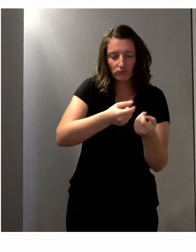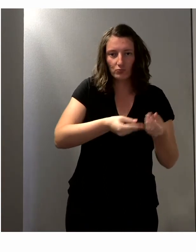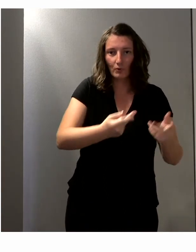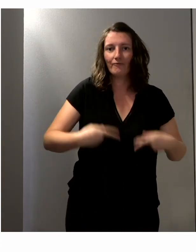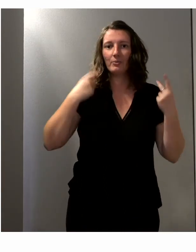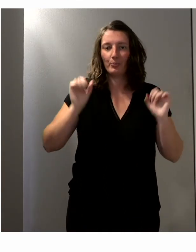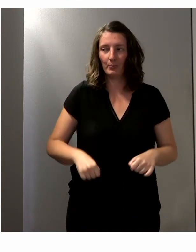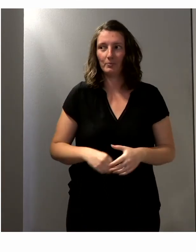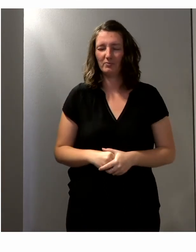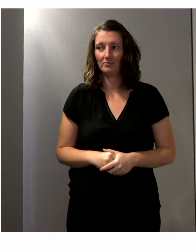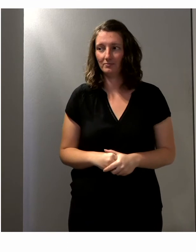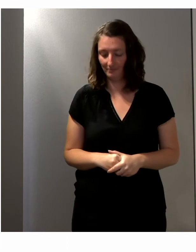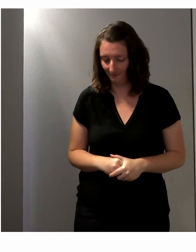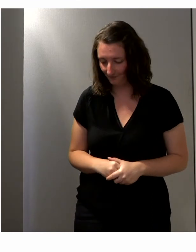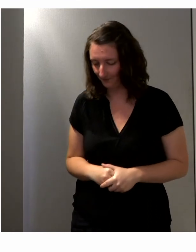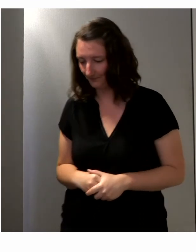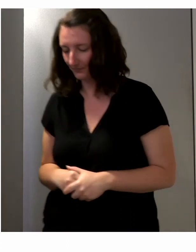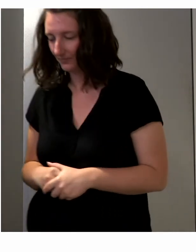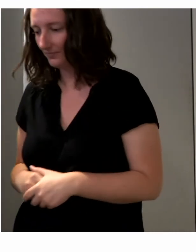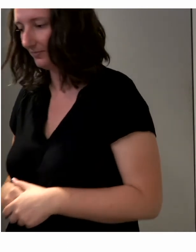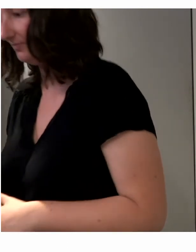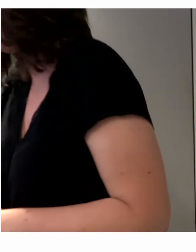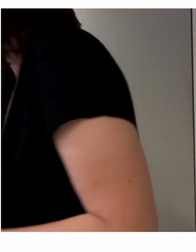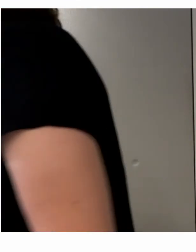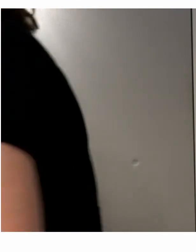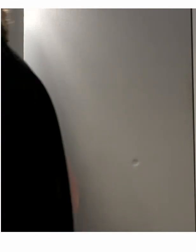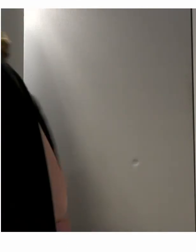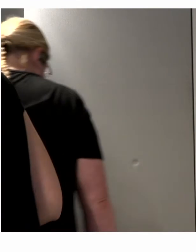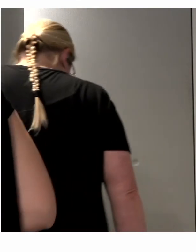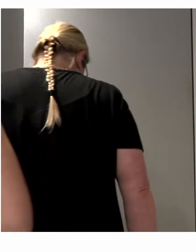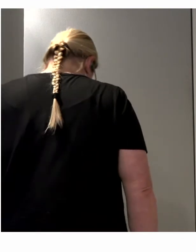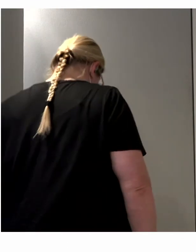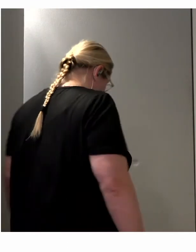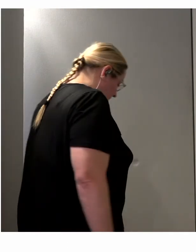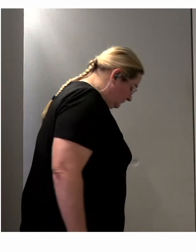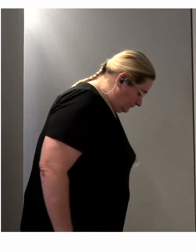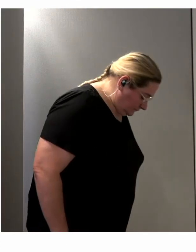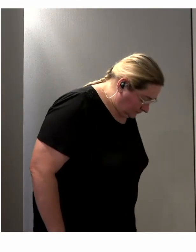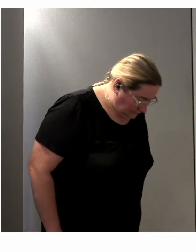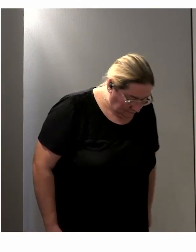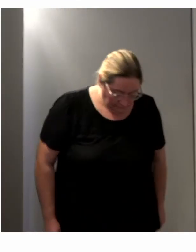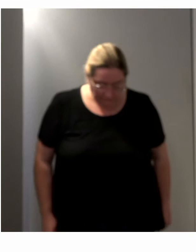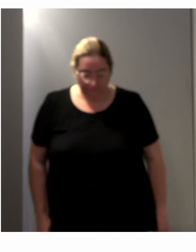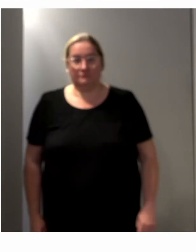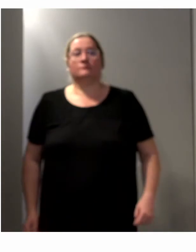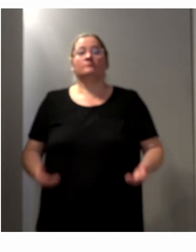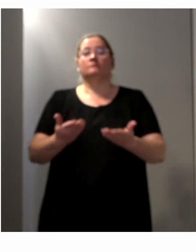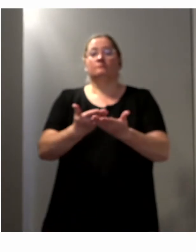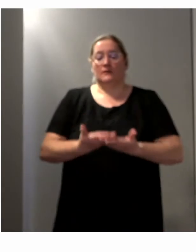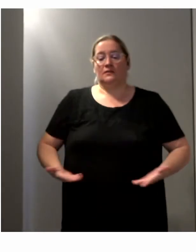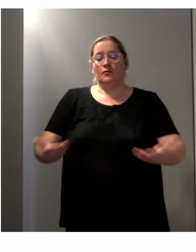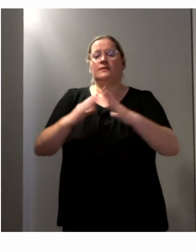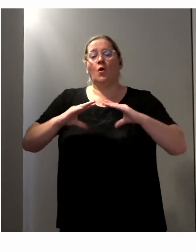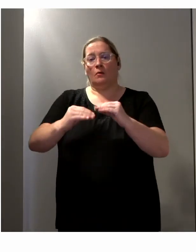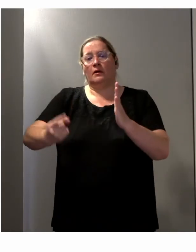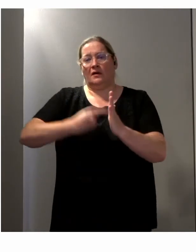vivre. Puis on a entendu parler de situations concrètes, c'est très très parlant et il n'y a pas besoin d'y revenir. Monsieur Burgu-Buru a mis en exergue formidablement